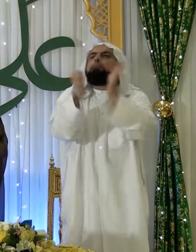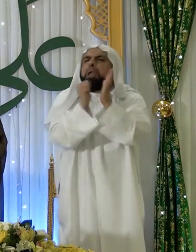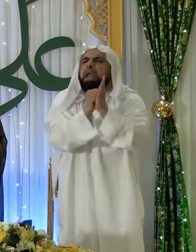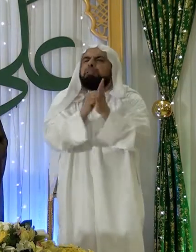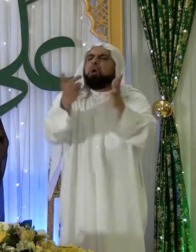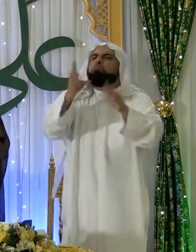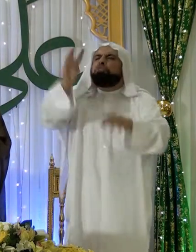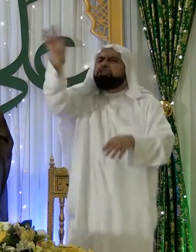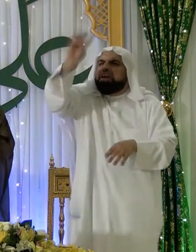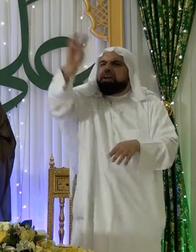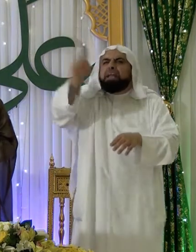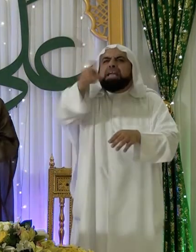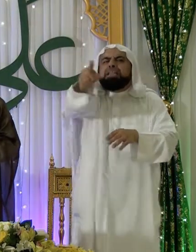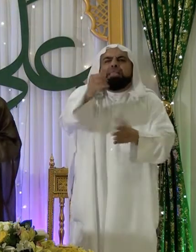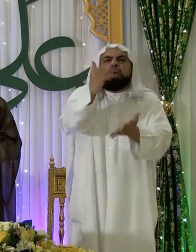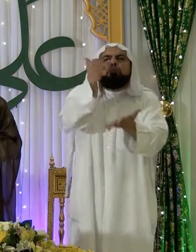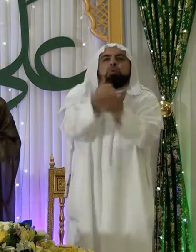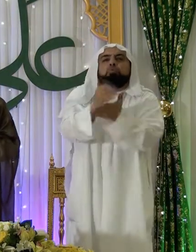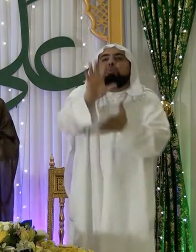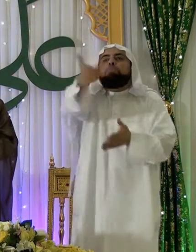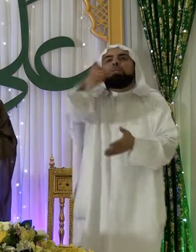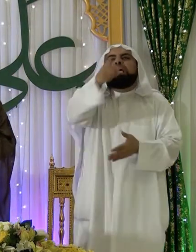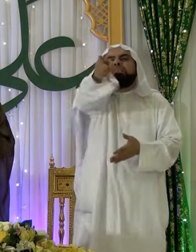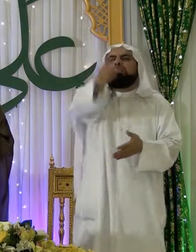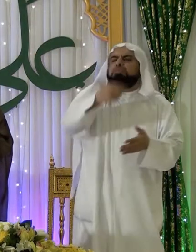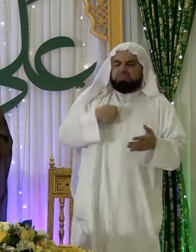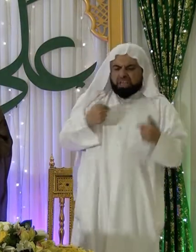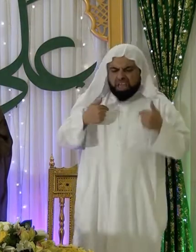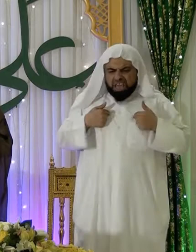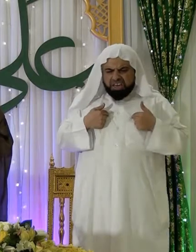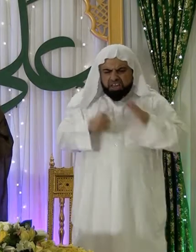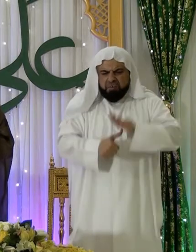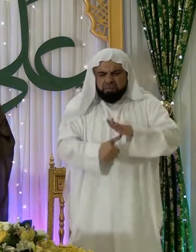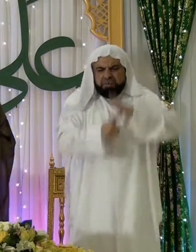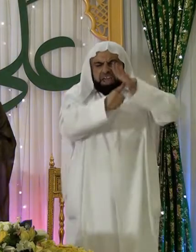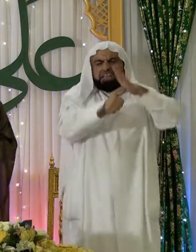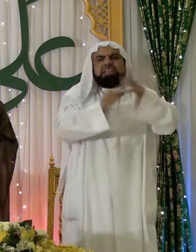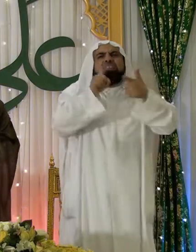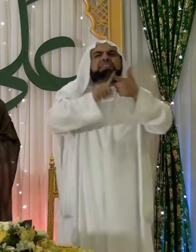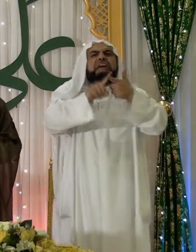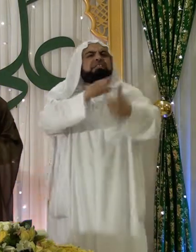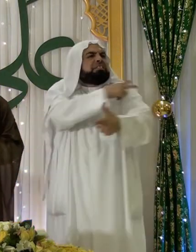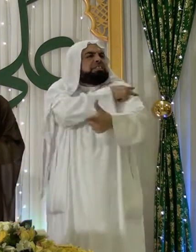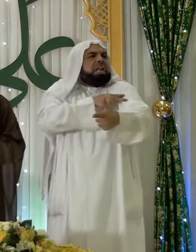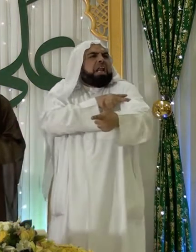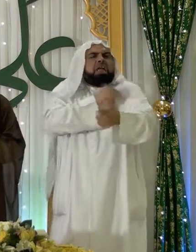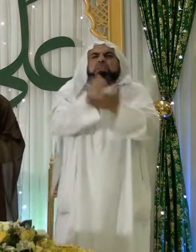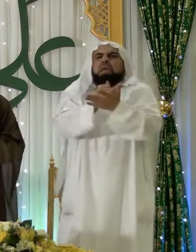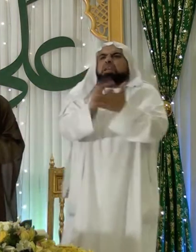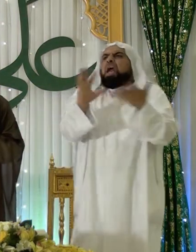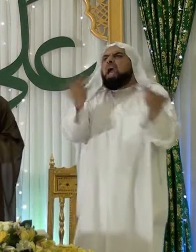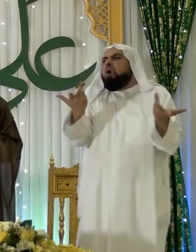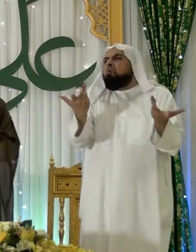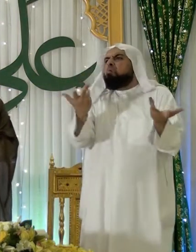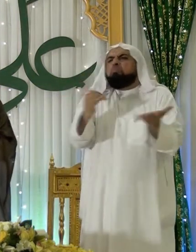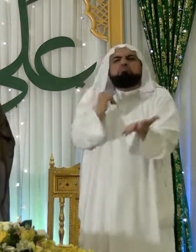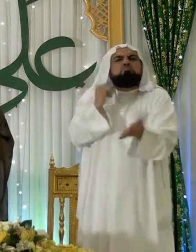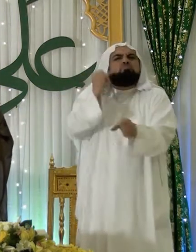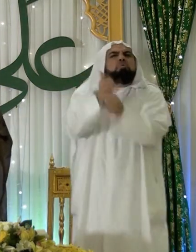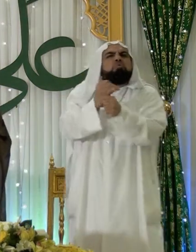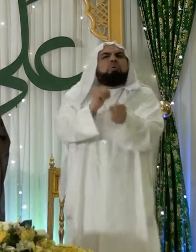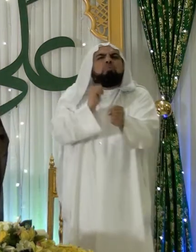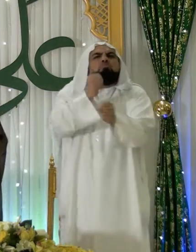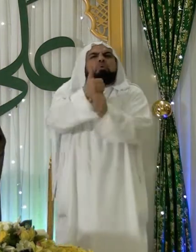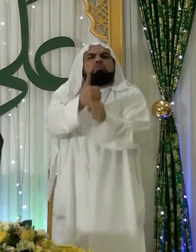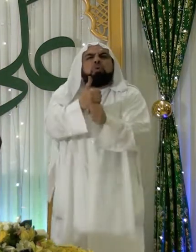معينة من بعدك، أو يتولى منصبا قياديا من